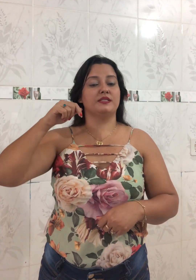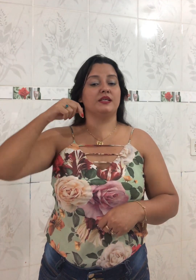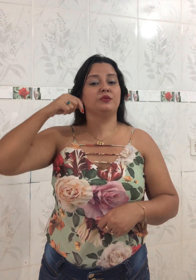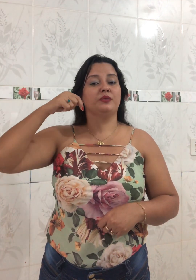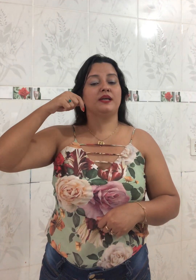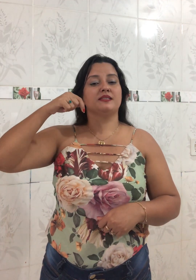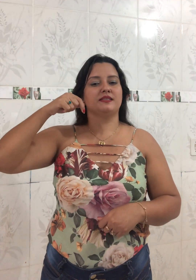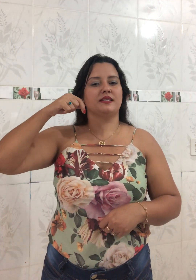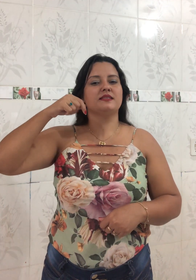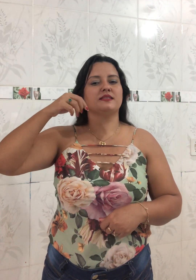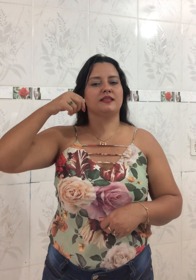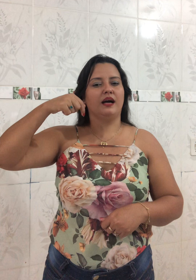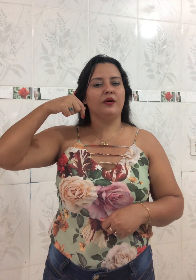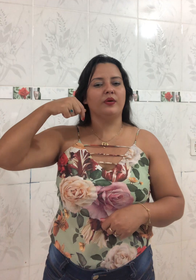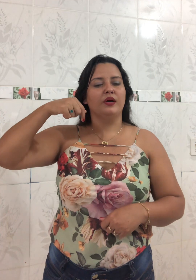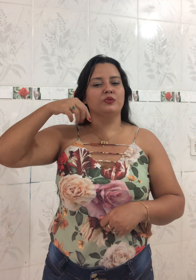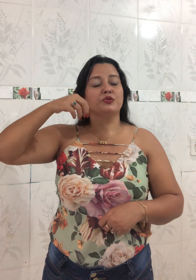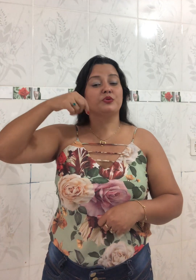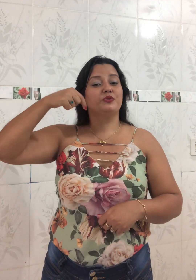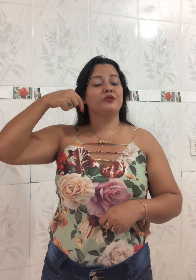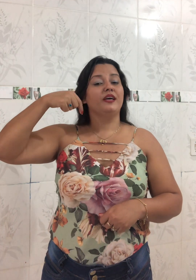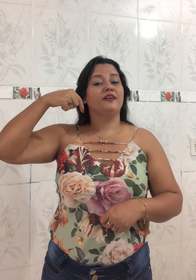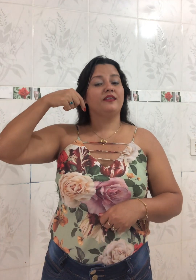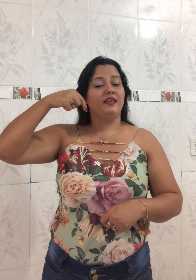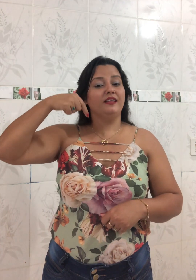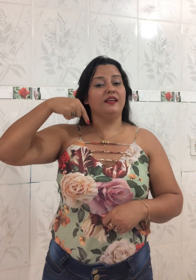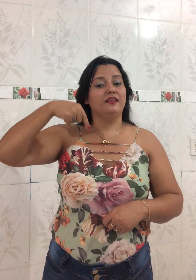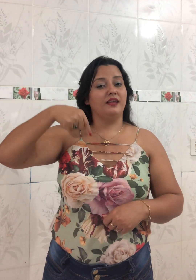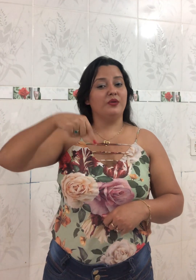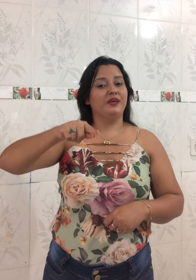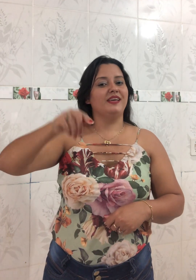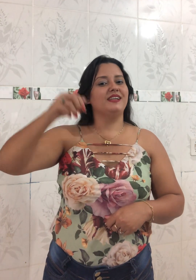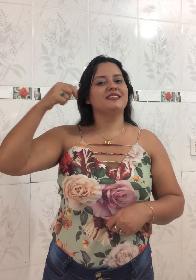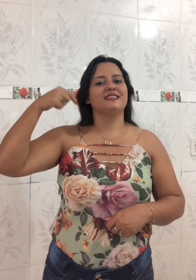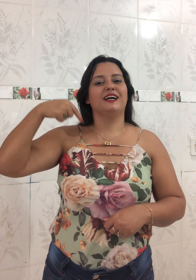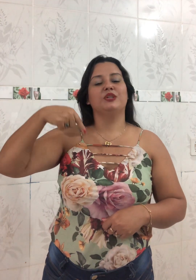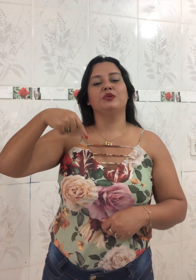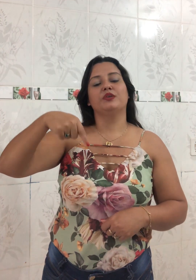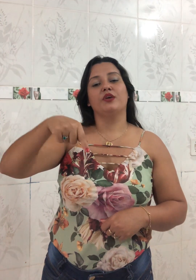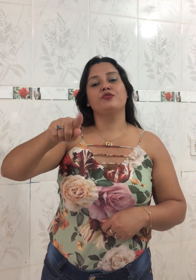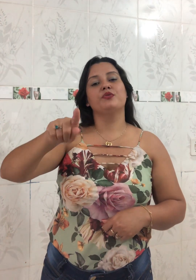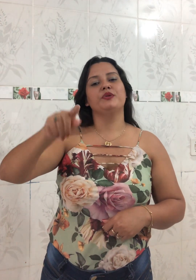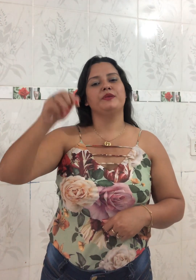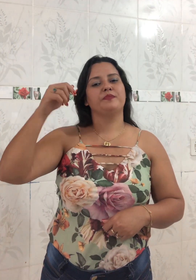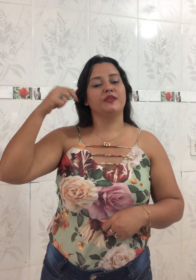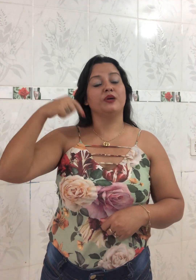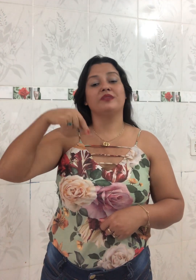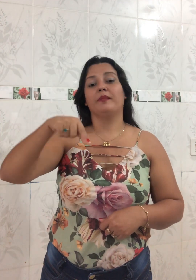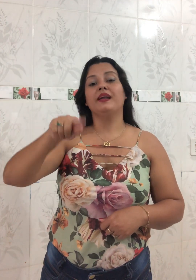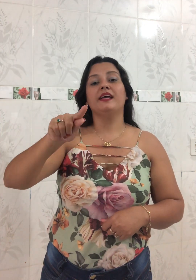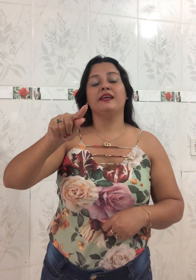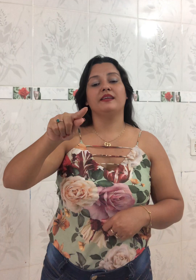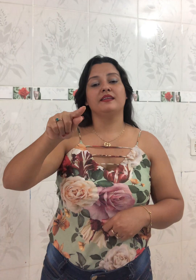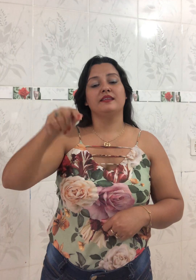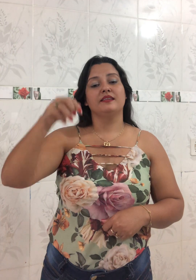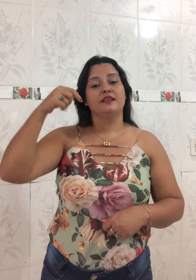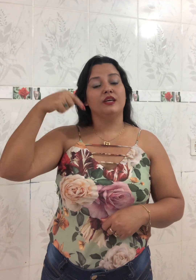dizendo, esse sinal, o surdo entendeu que ele está, que eu fui, que eu trabalhei. Eu